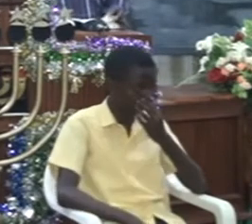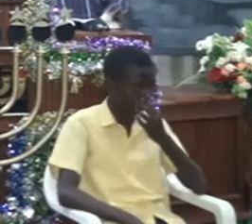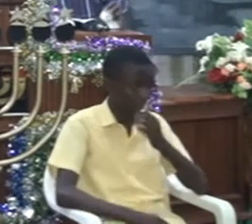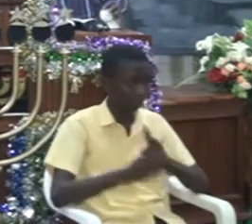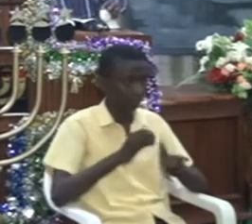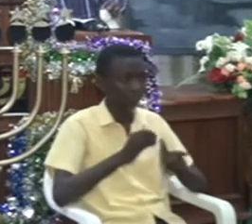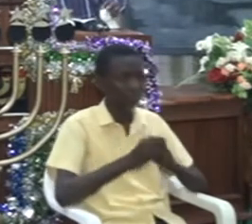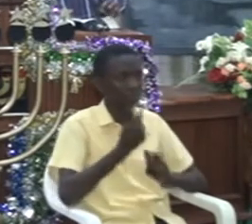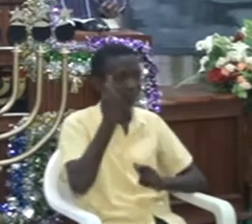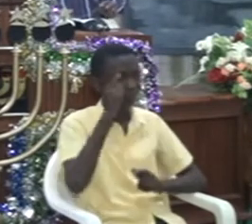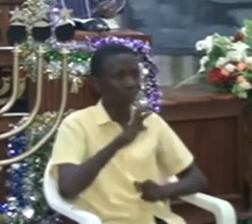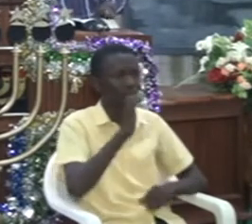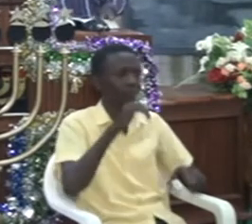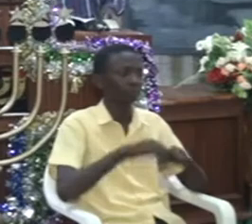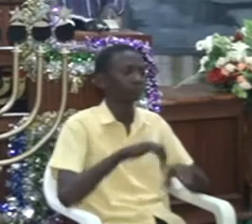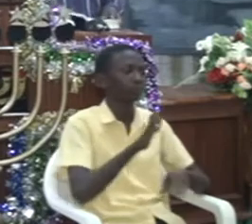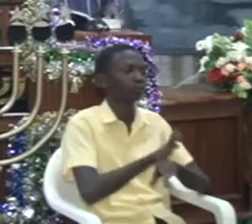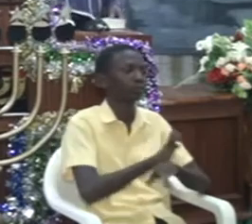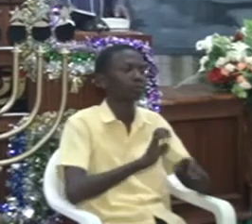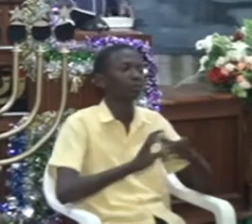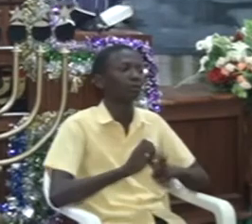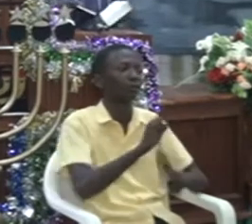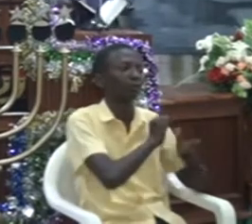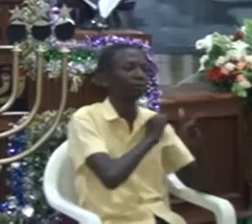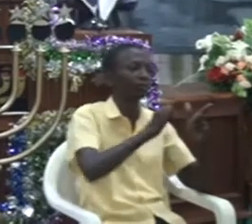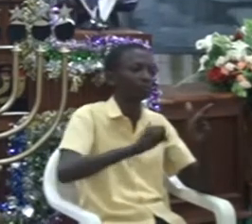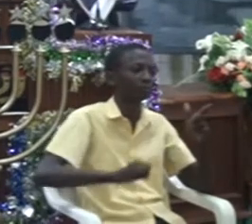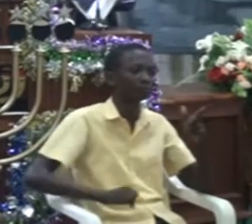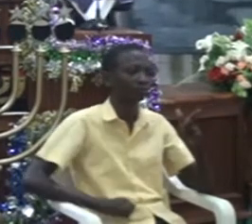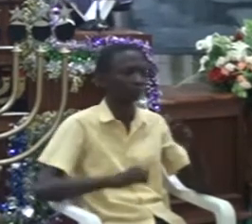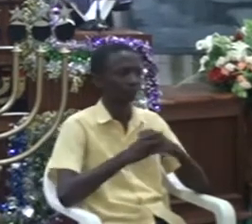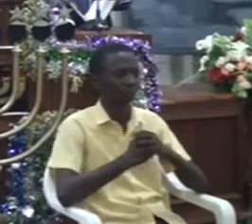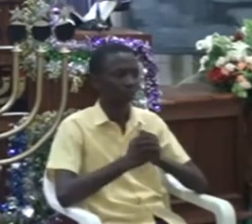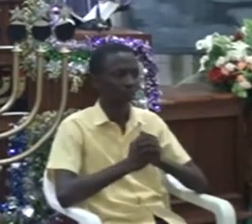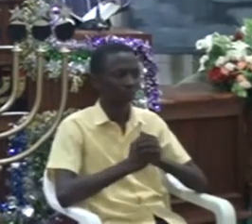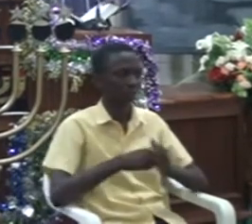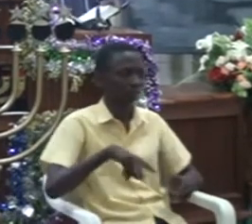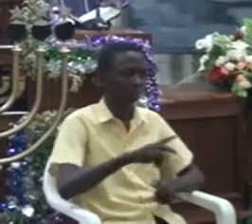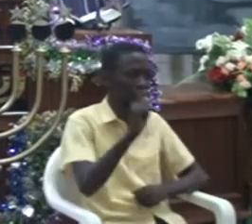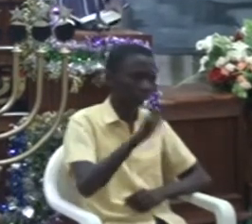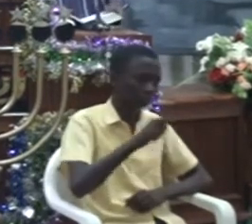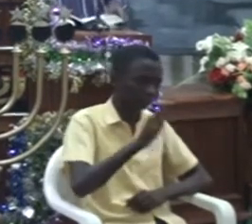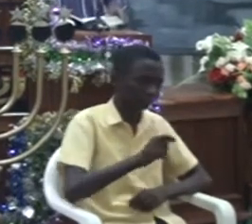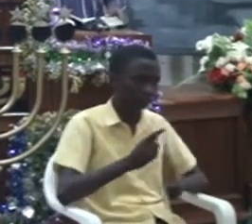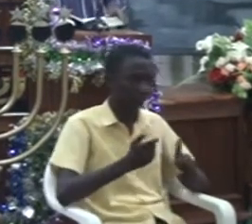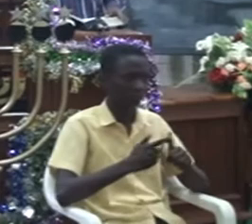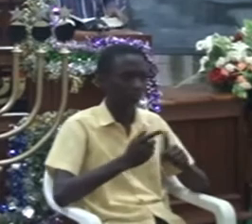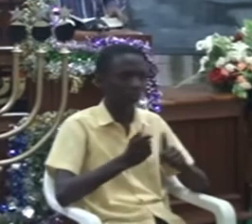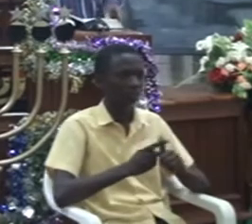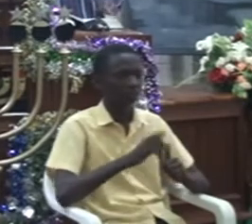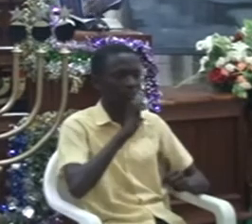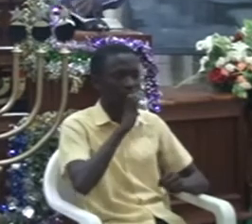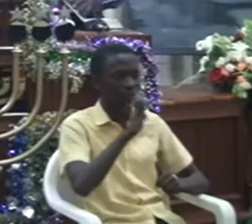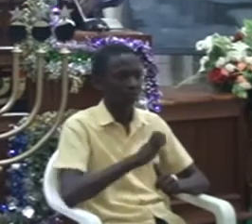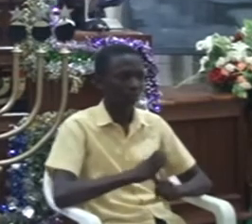pour être dans l'église du Seigneur, ama kwa kuwa ndani ya kanisa la Bwana, vous deviez d'abord